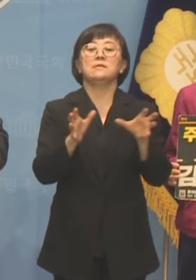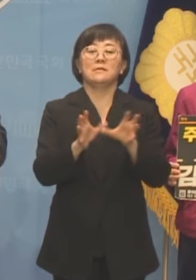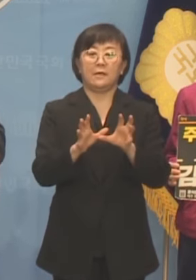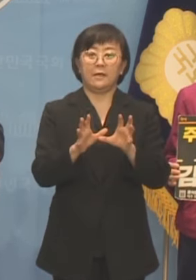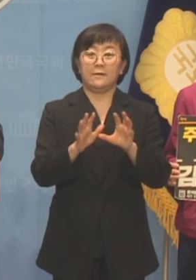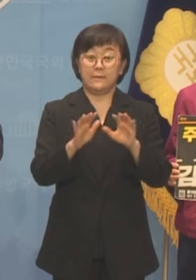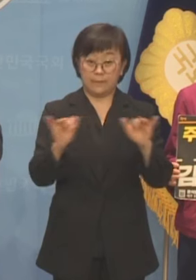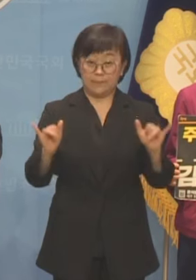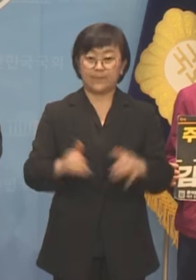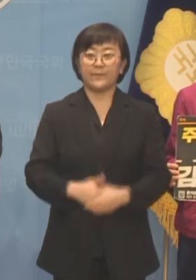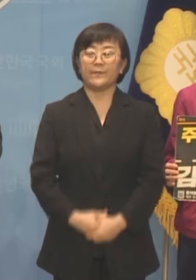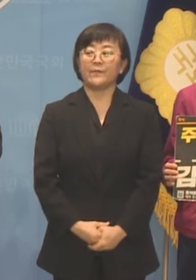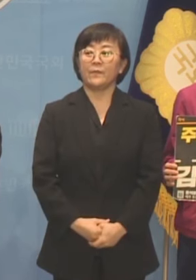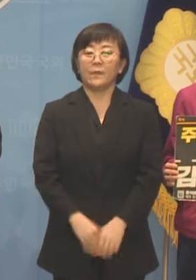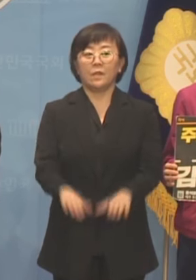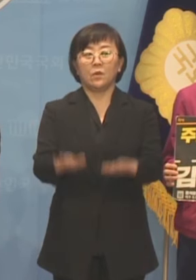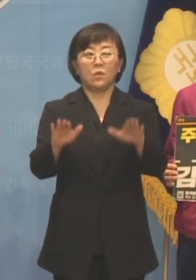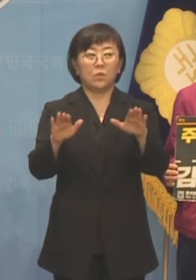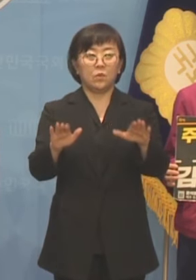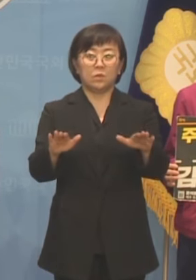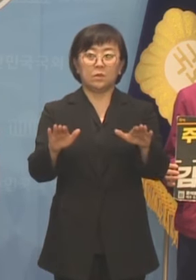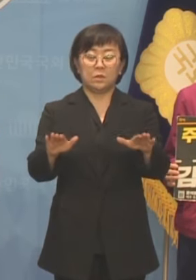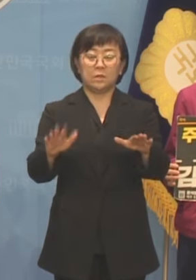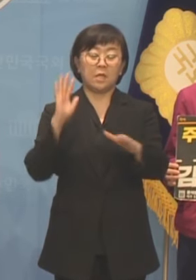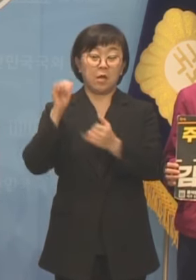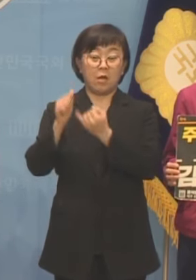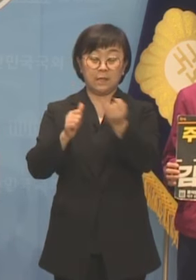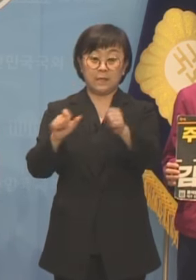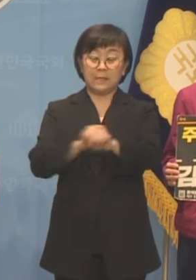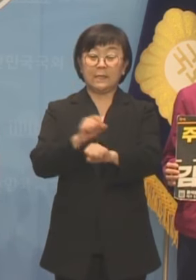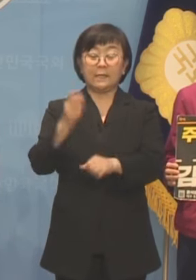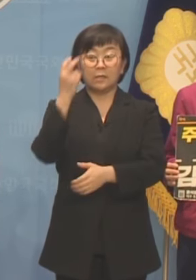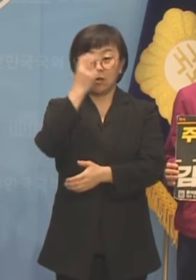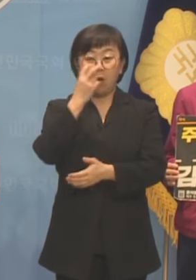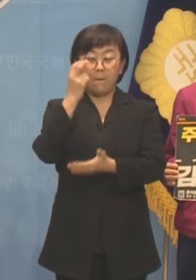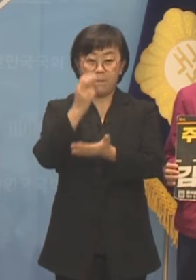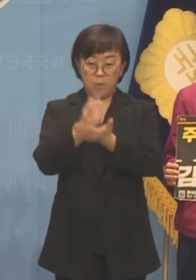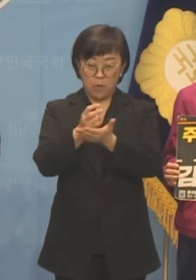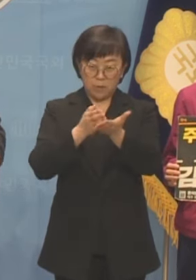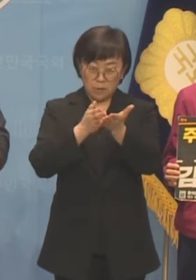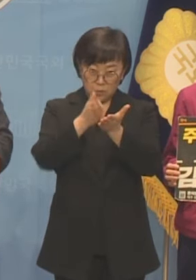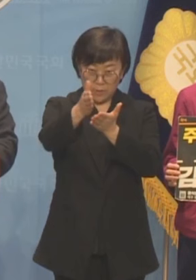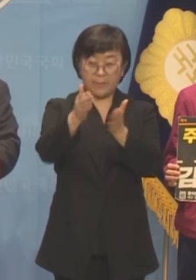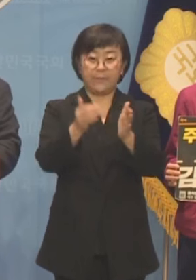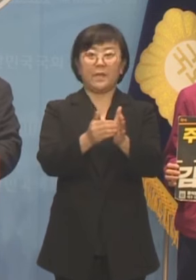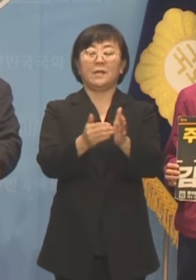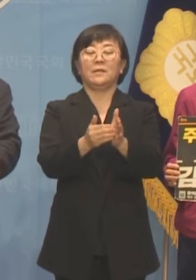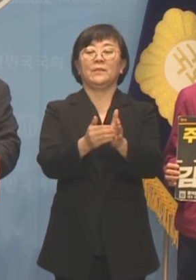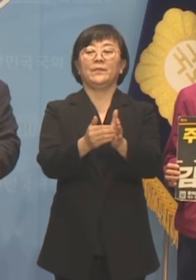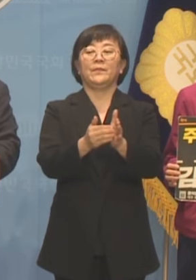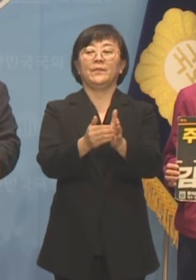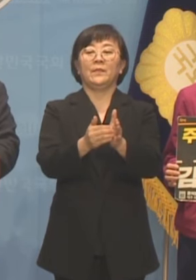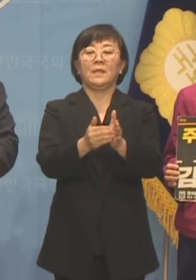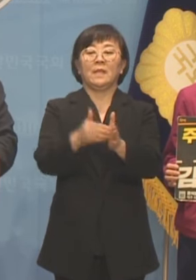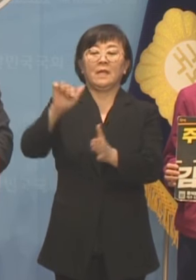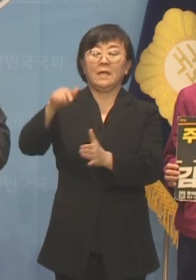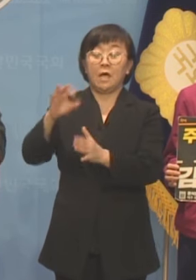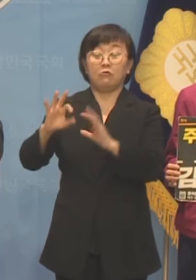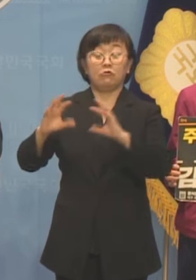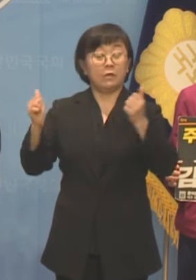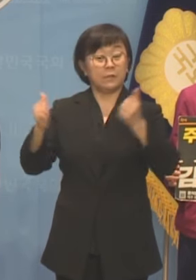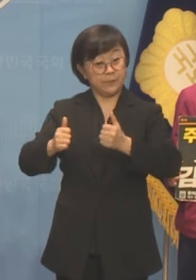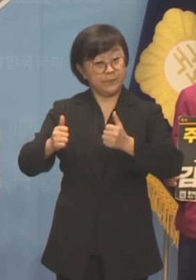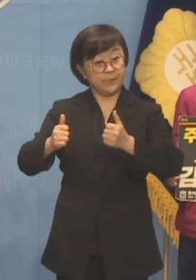있니다 어 오늘 김건희 특검법이 드디어 통과되었습니다 어 강덕군